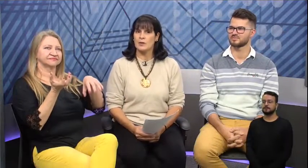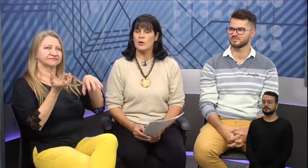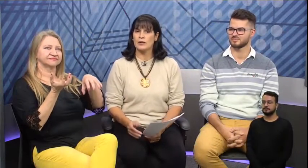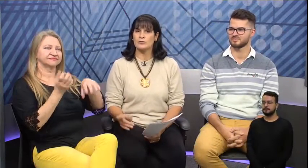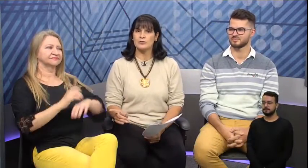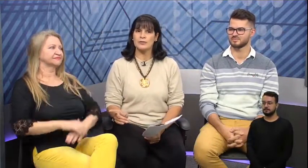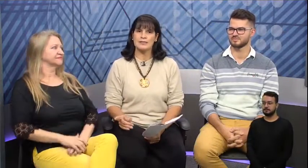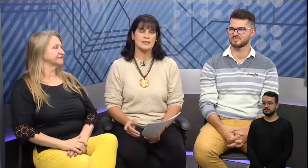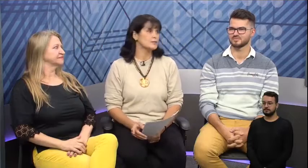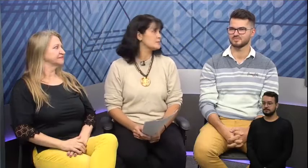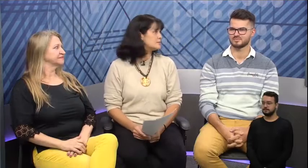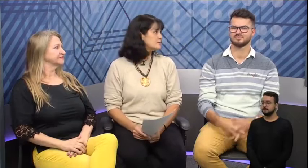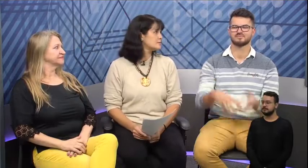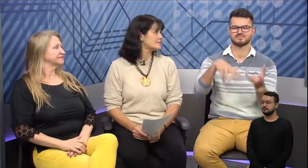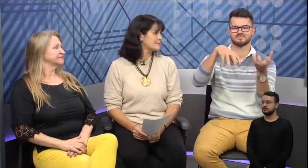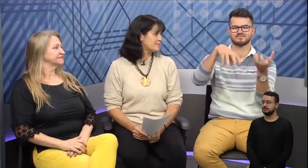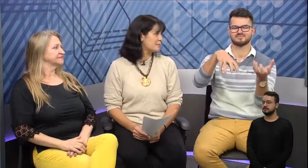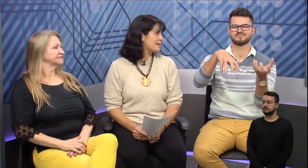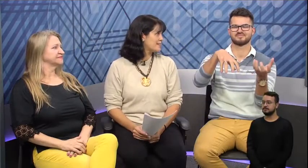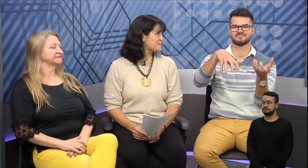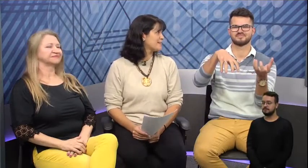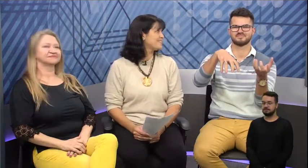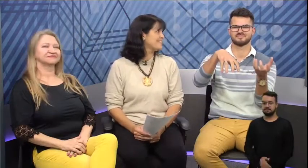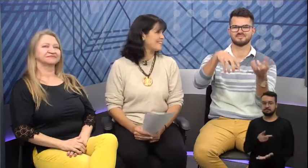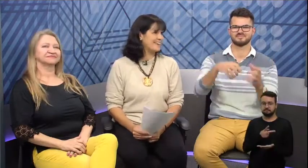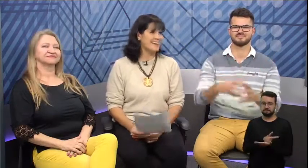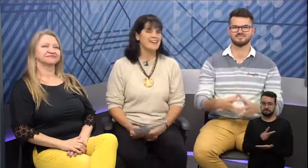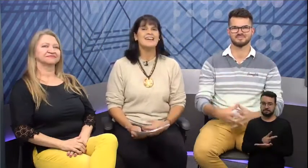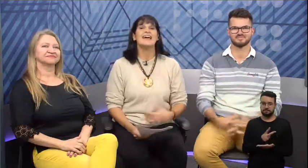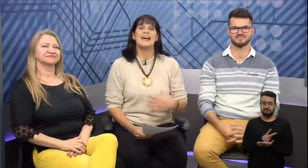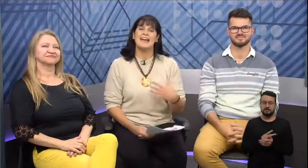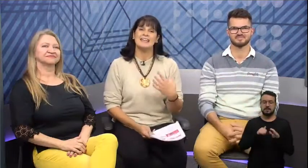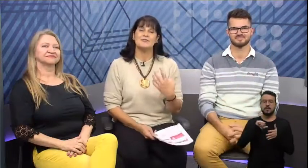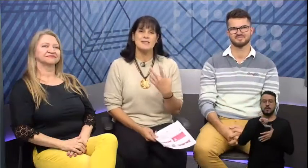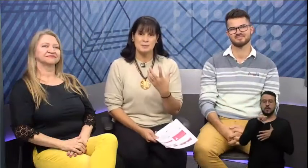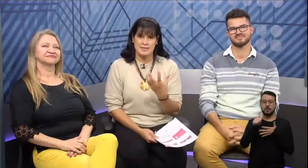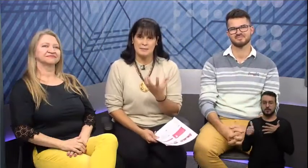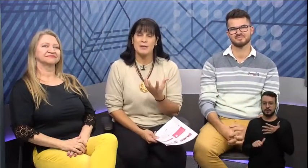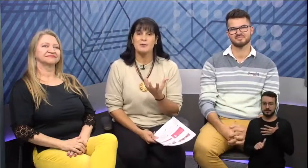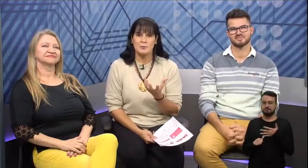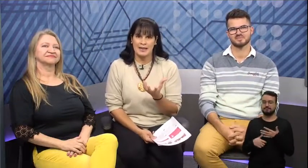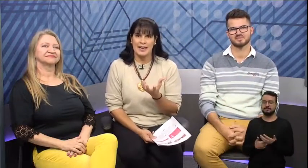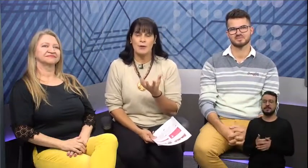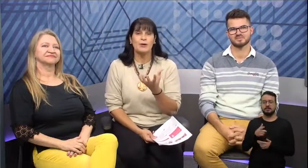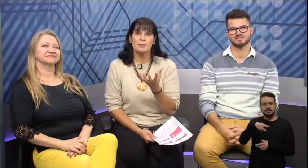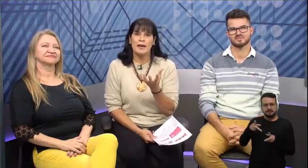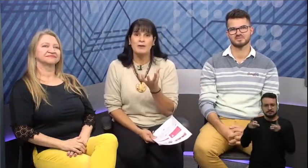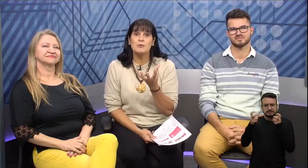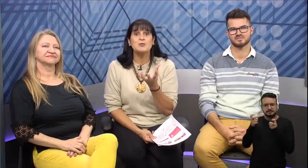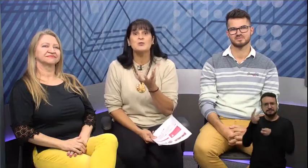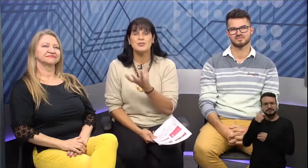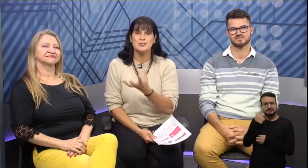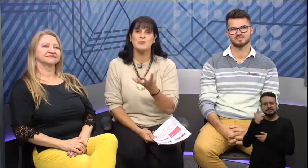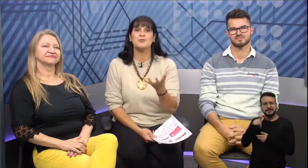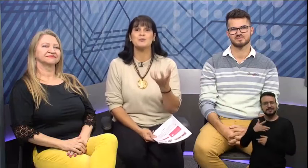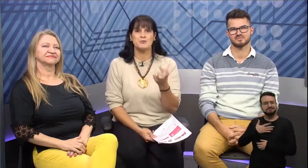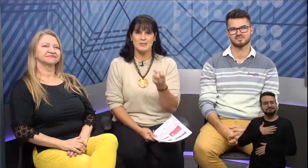Olha a configuração. Mesma, ok? Então, vocês perceberam como que é? Olha como que é gostoso a gente ver o surdo fazendo,